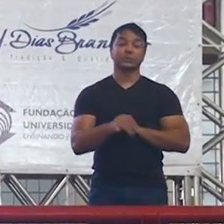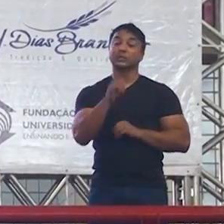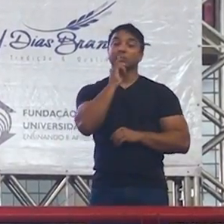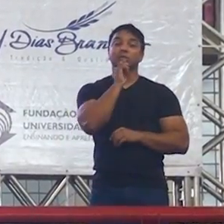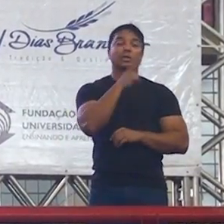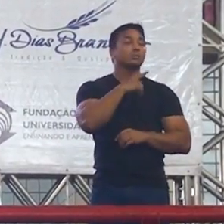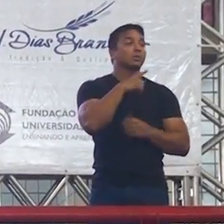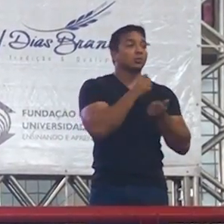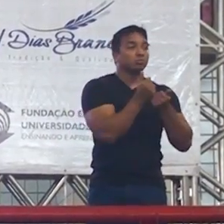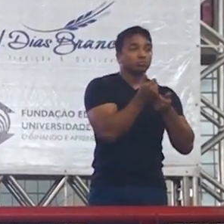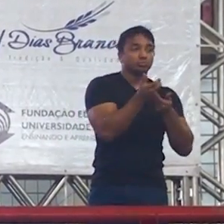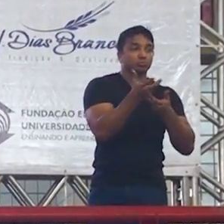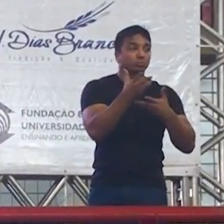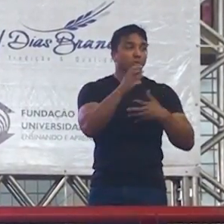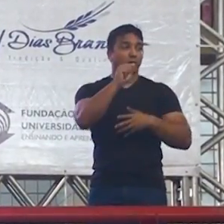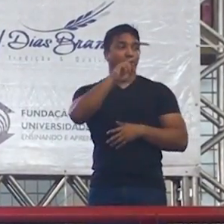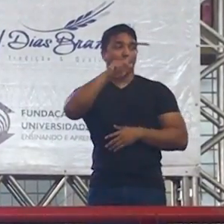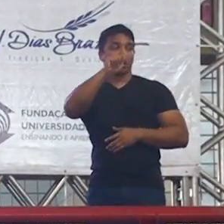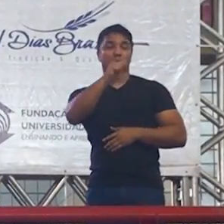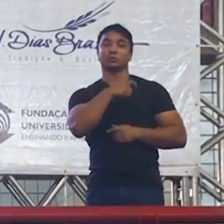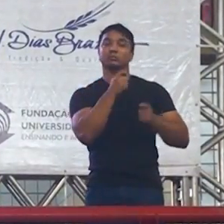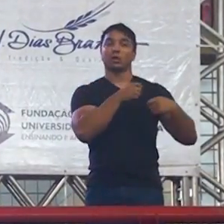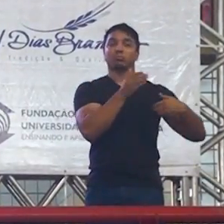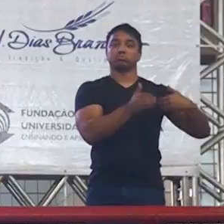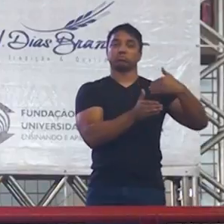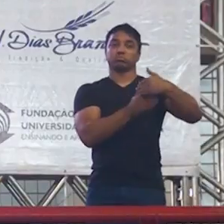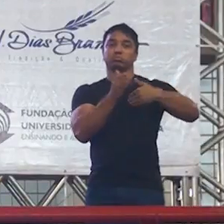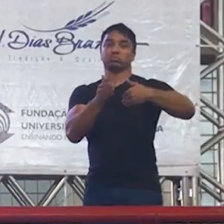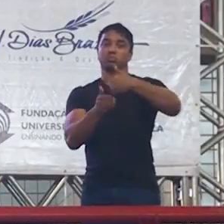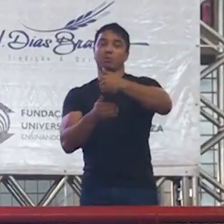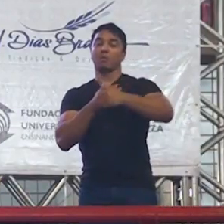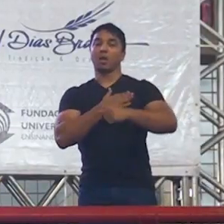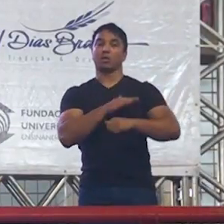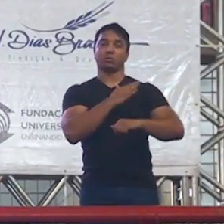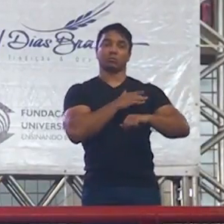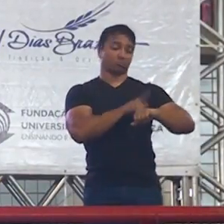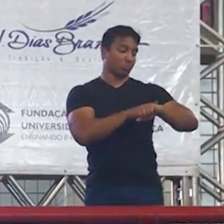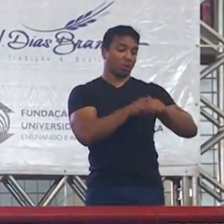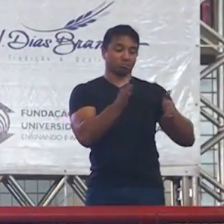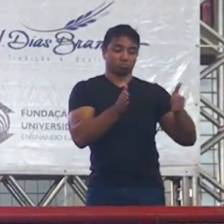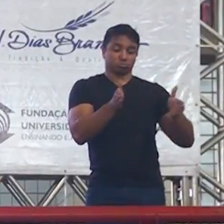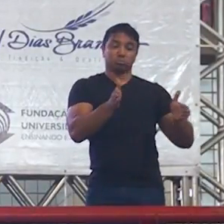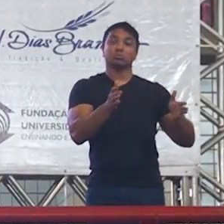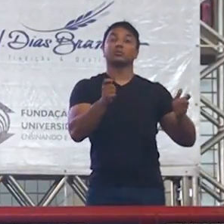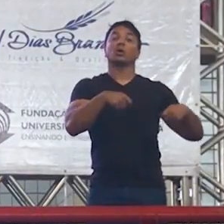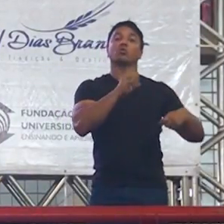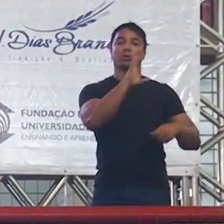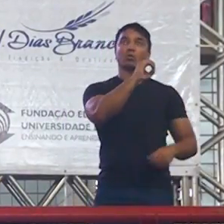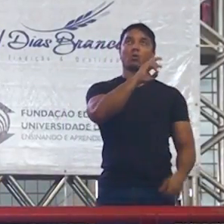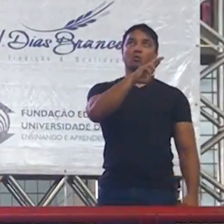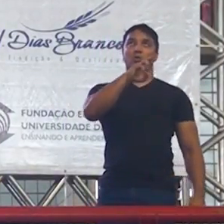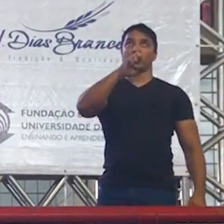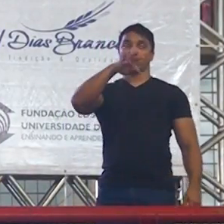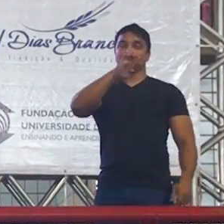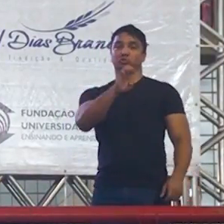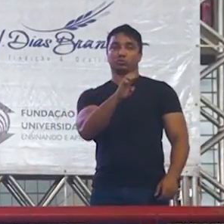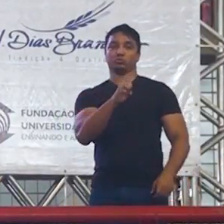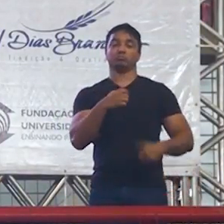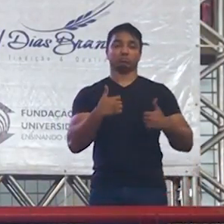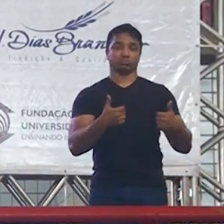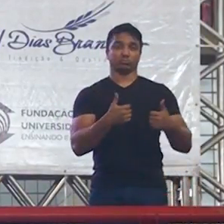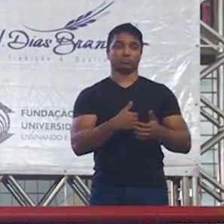tenho a quantidade de carga que passa por um certo intervalo de tempo, isso me dá a corrente